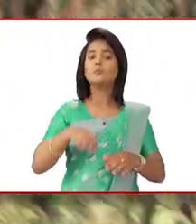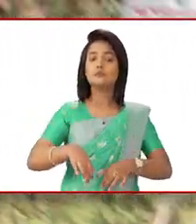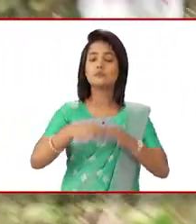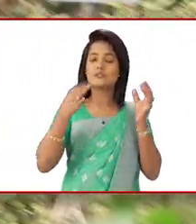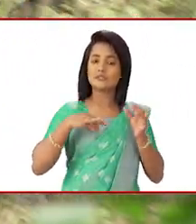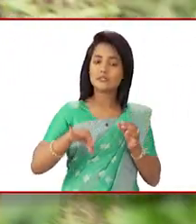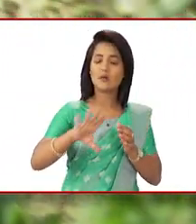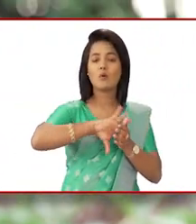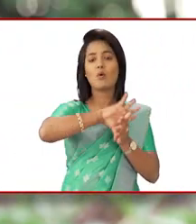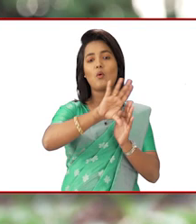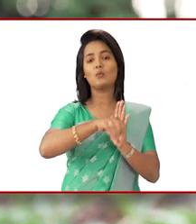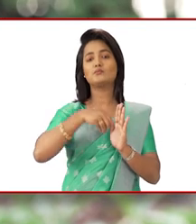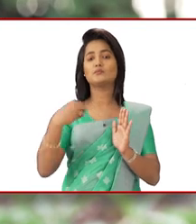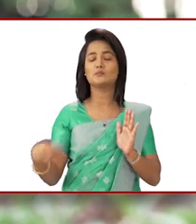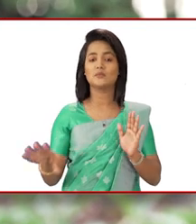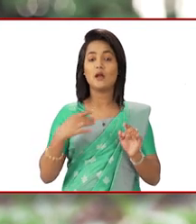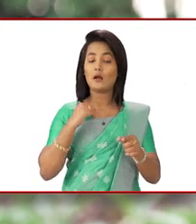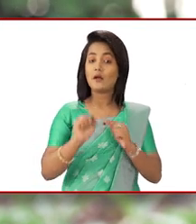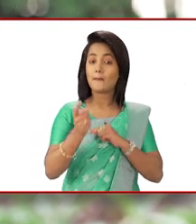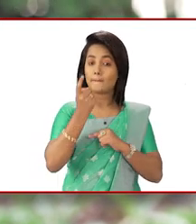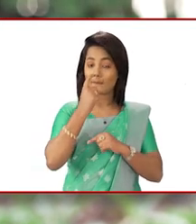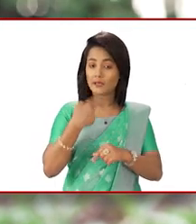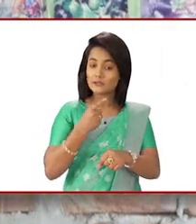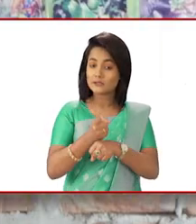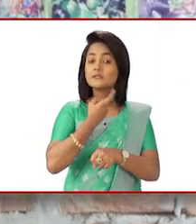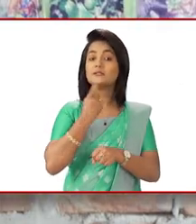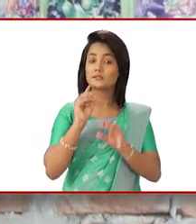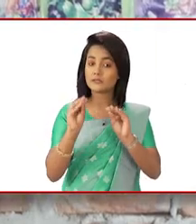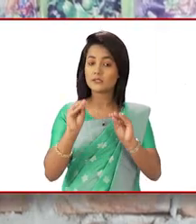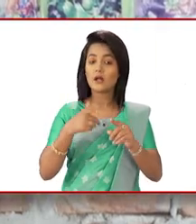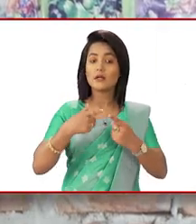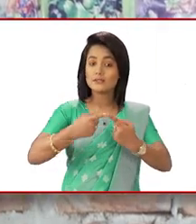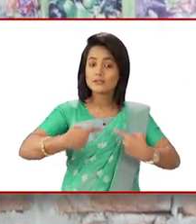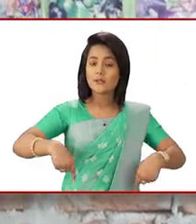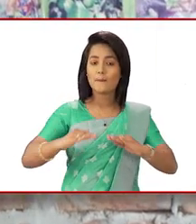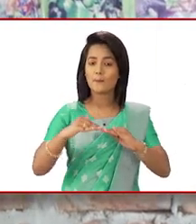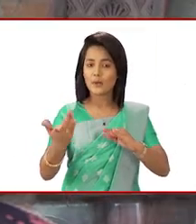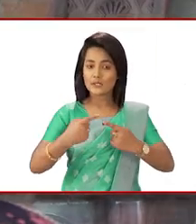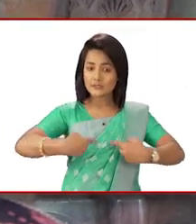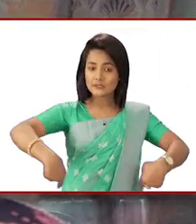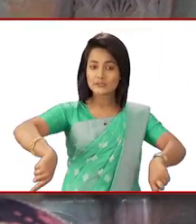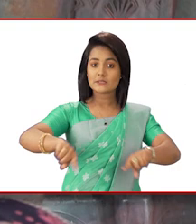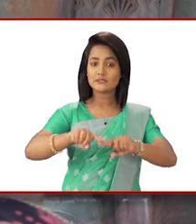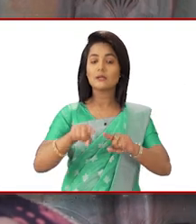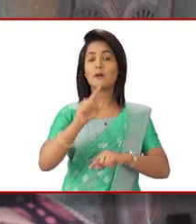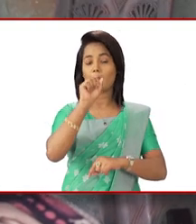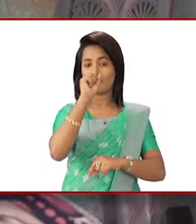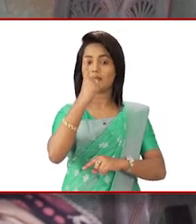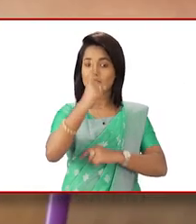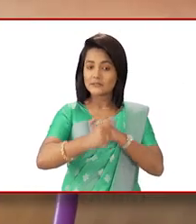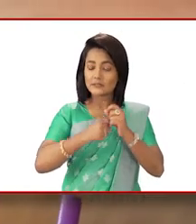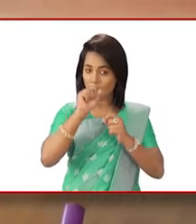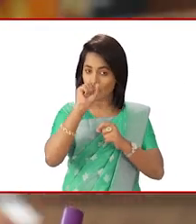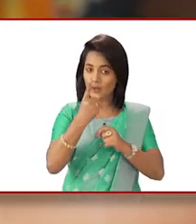তো আমাদের কাছে তো হারিয়ে গেছে। আমি যখন মহিলাদের প্রশিক্ষণ দেয় তখন উঠোন বৈঠক করি, আমরা এক জায়গায় বসে মাসিক মিটিং করে